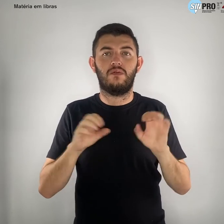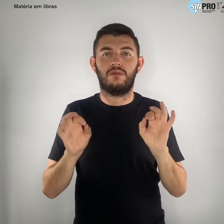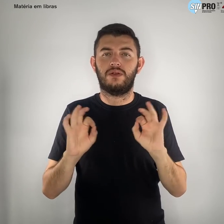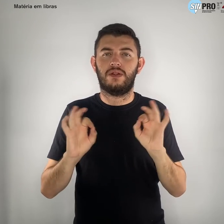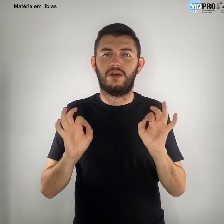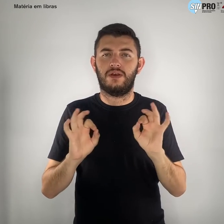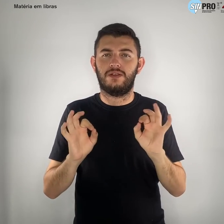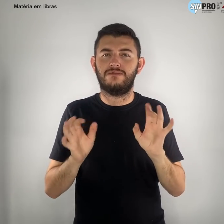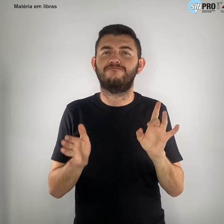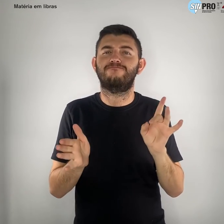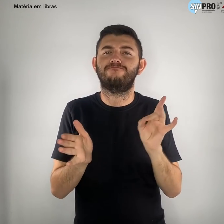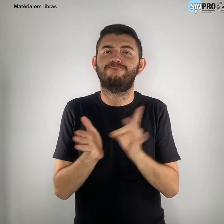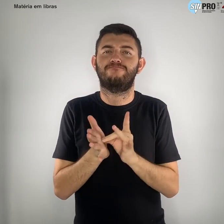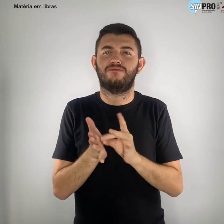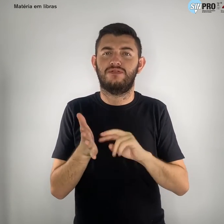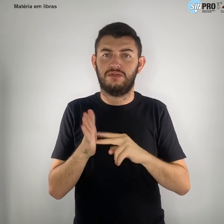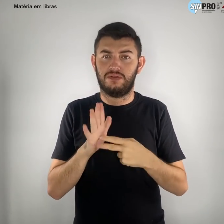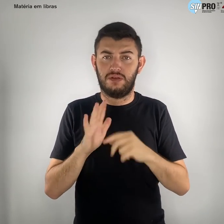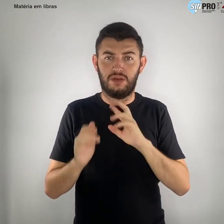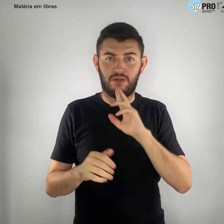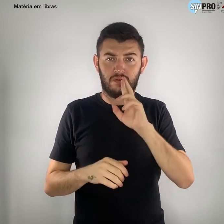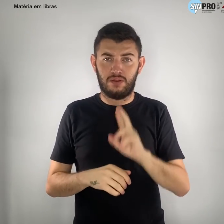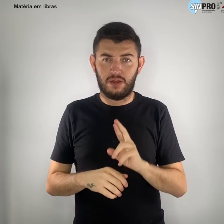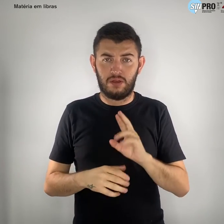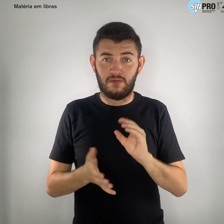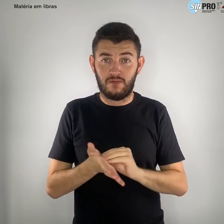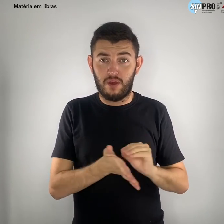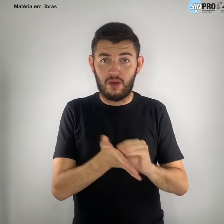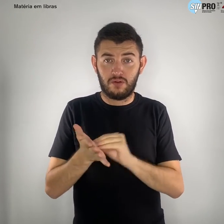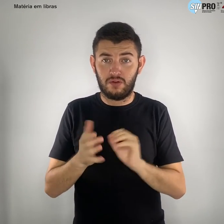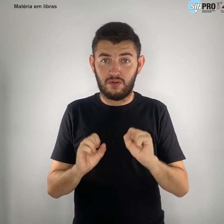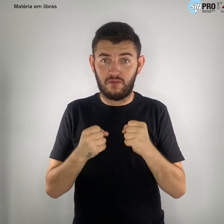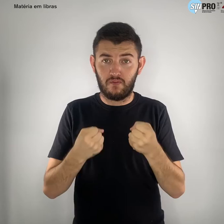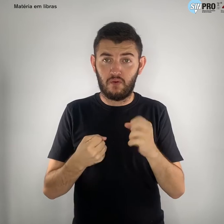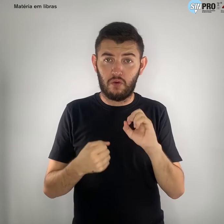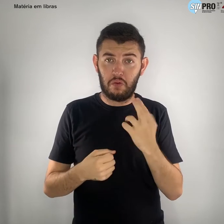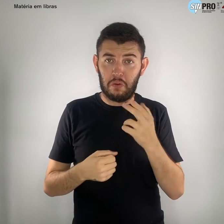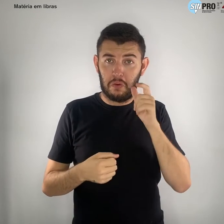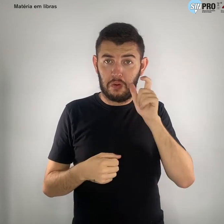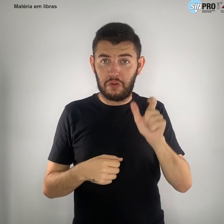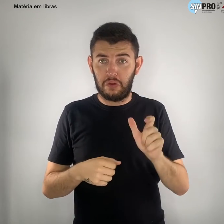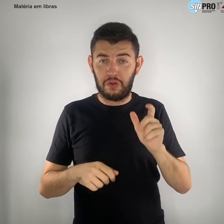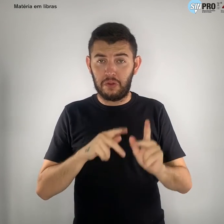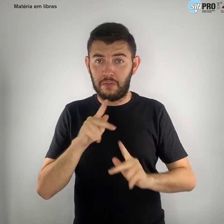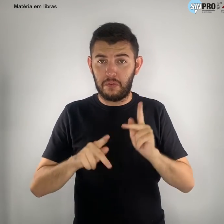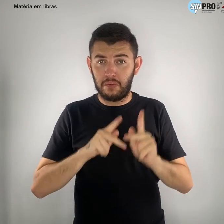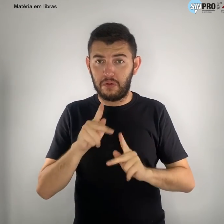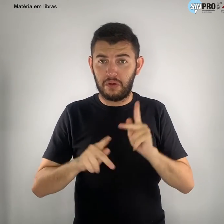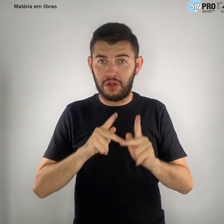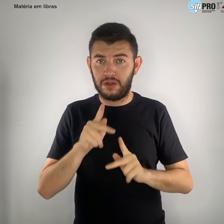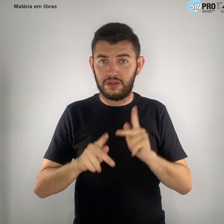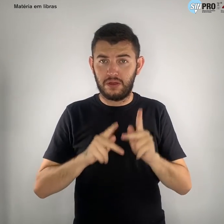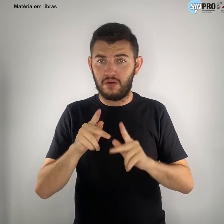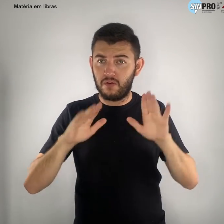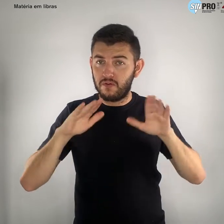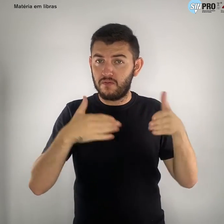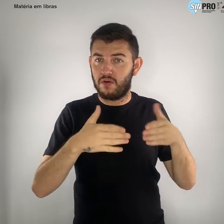não é resultado da falta de esforço ou de interesse da população pela educação. Faz parte